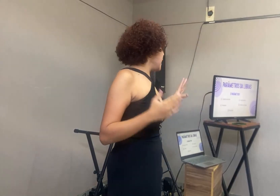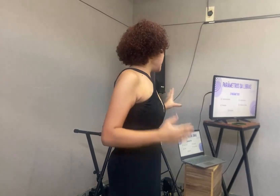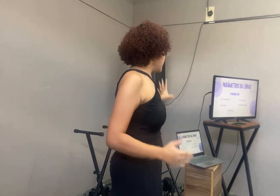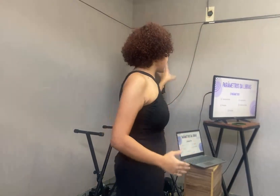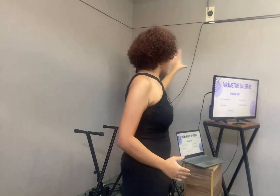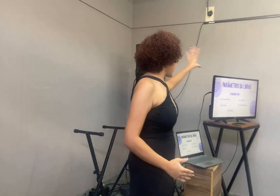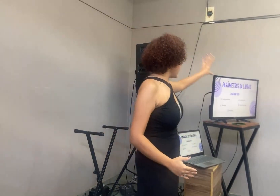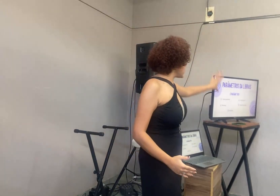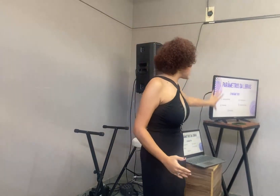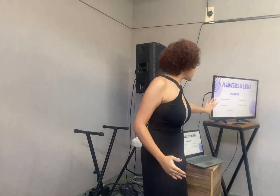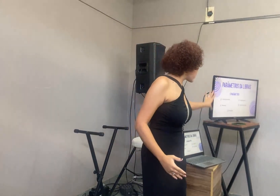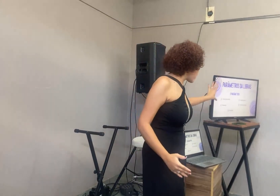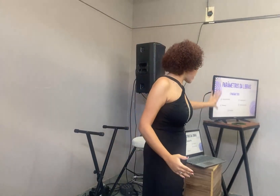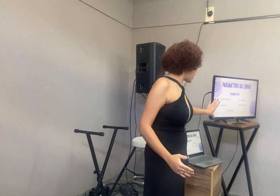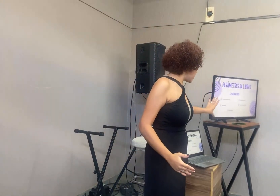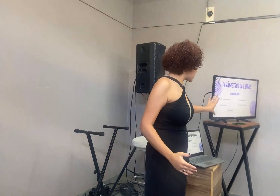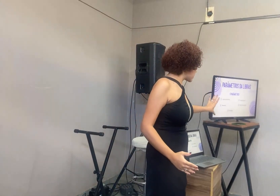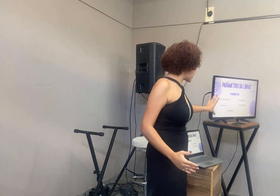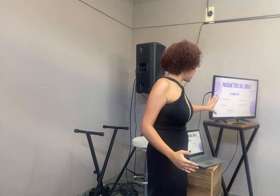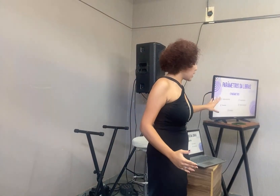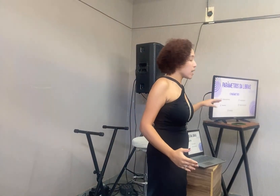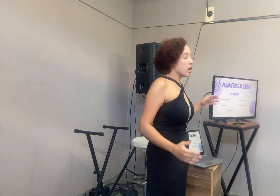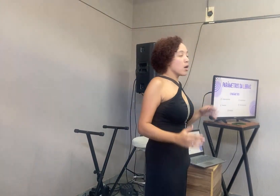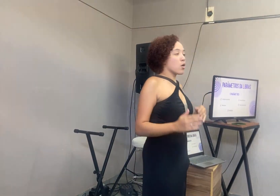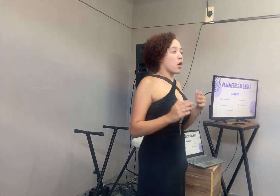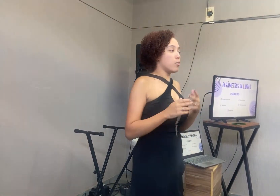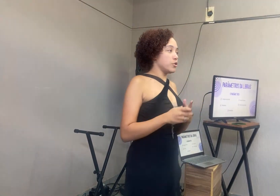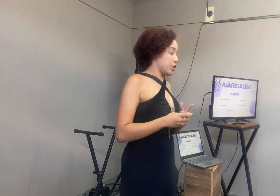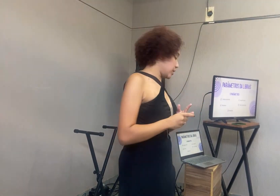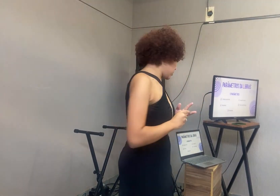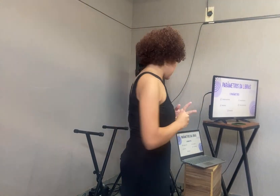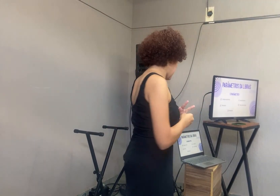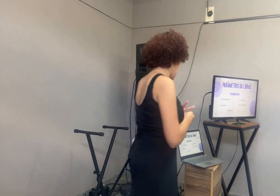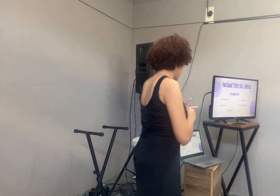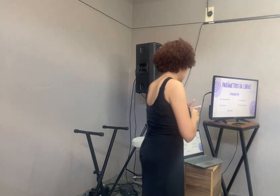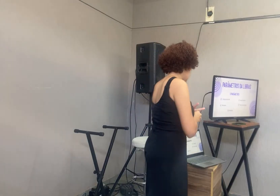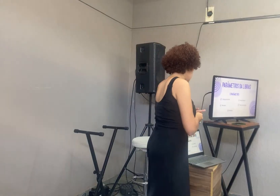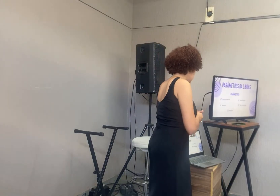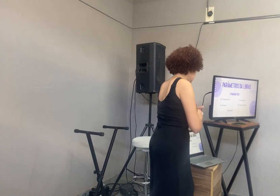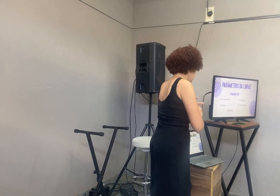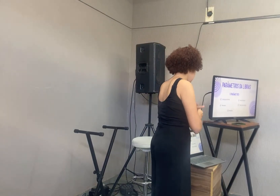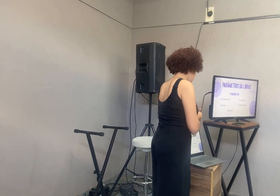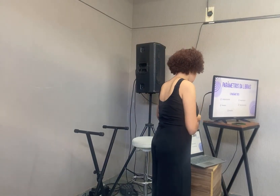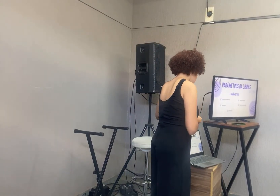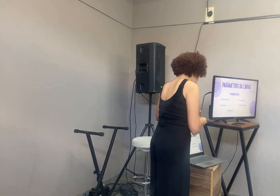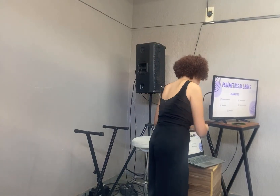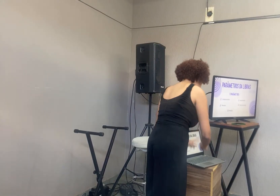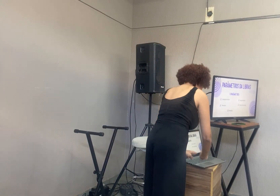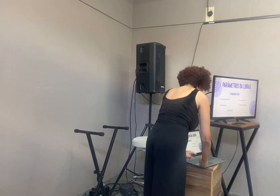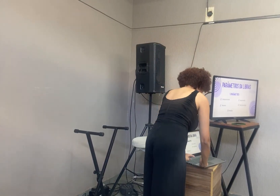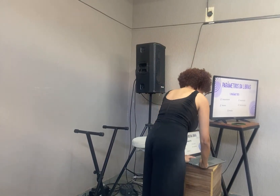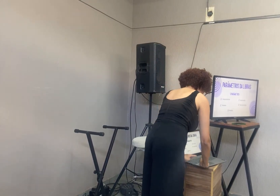eles seguem esses 5 parâmetros aqui. Como dito na aula anterior, né, eu vou